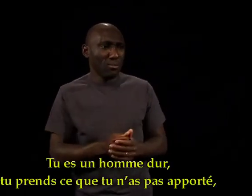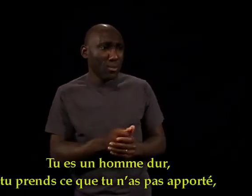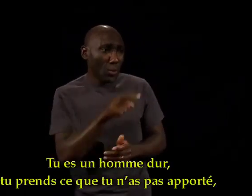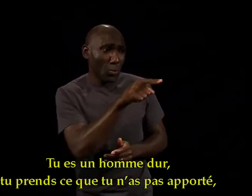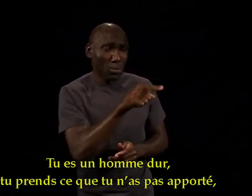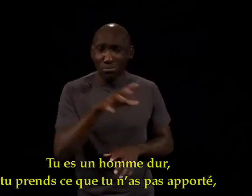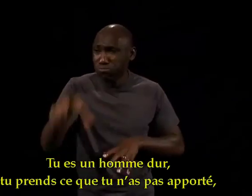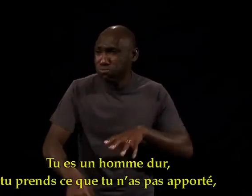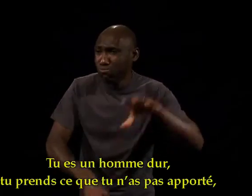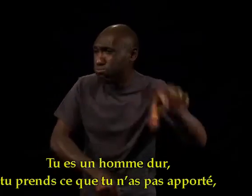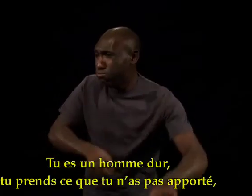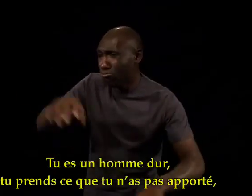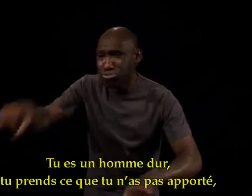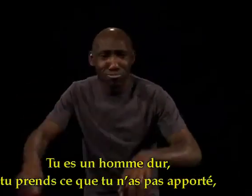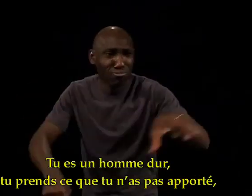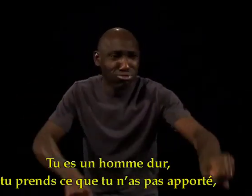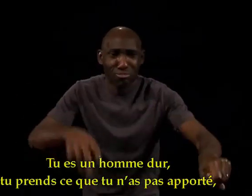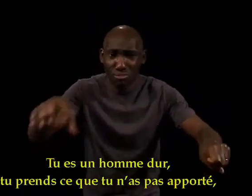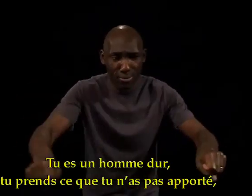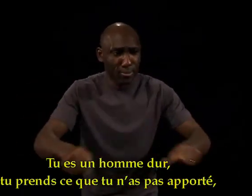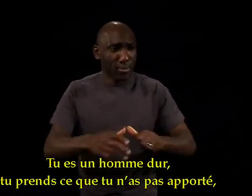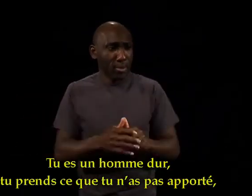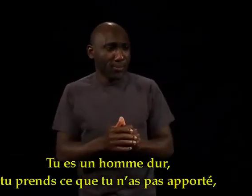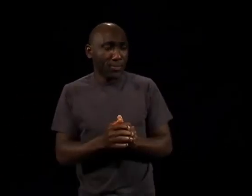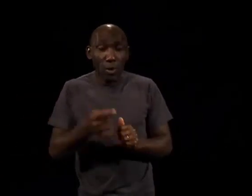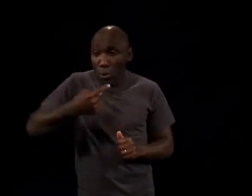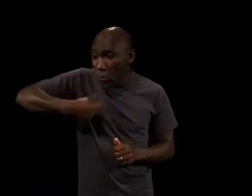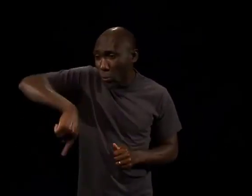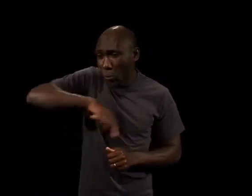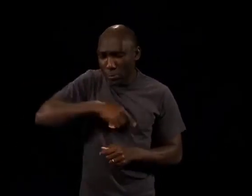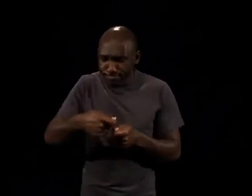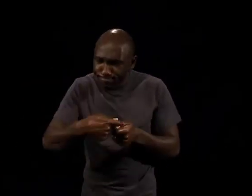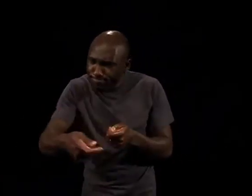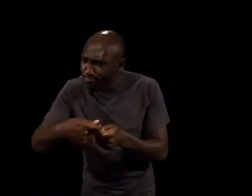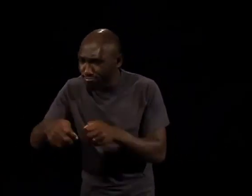Tu prends ce que tu n'as pas apporté. Tu récoltes ce que tu n'as pas semé.